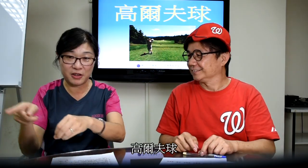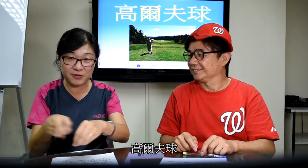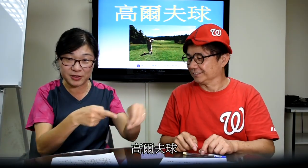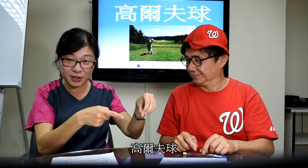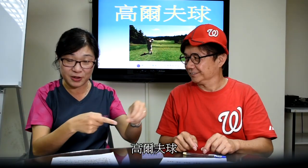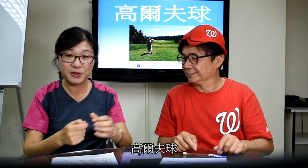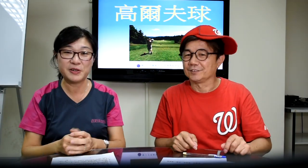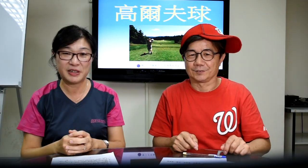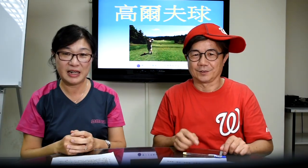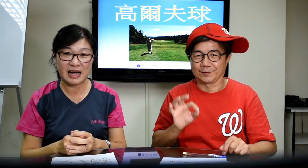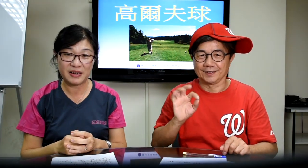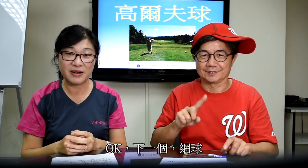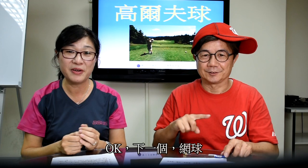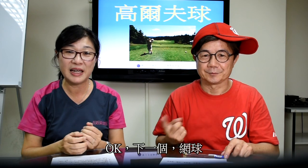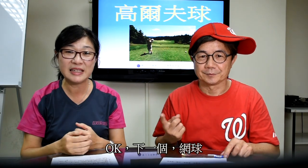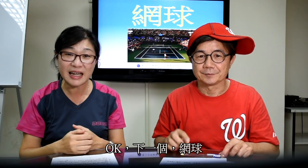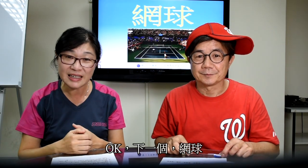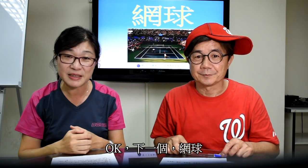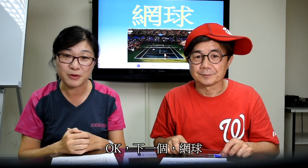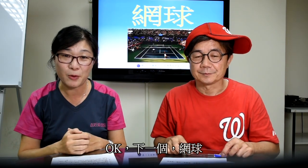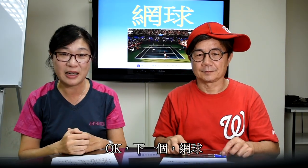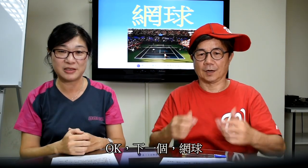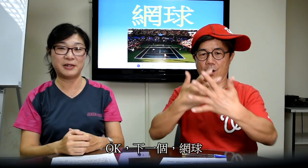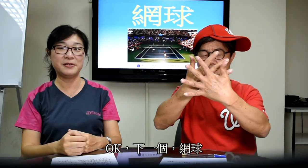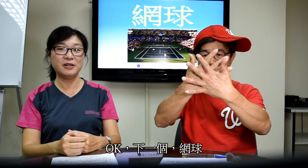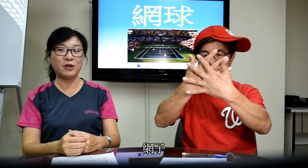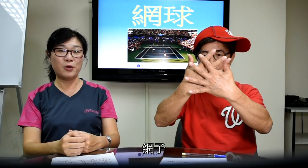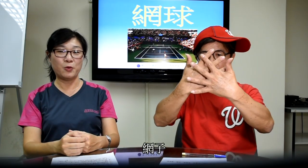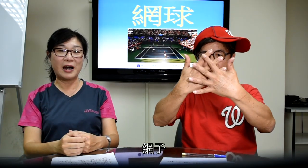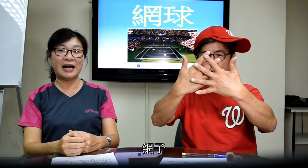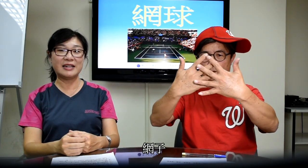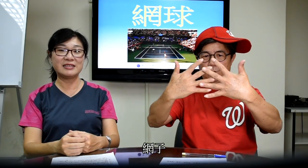夫球 ，OK， 下一个网球，网子